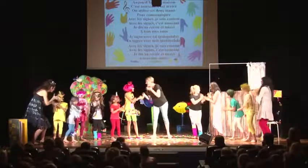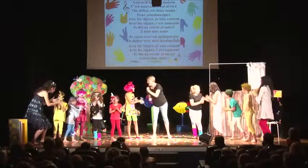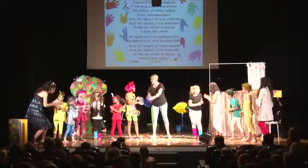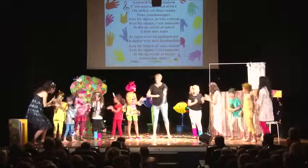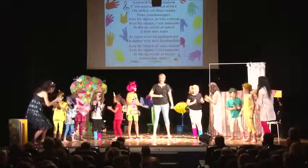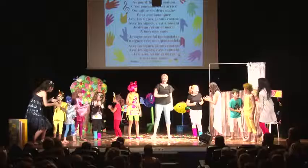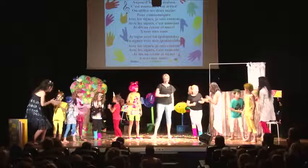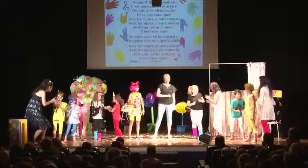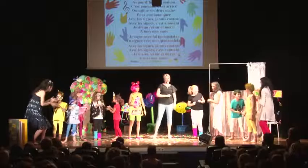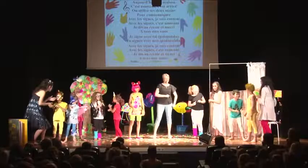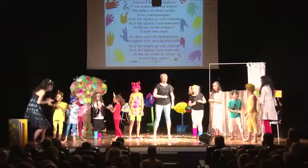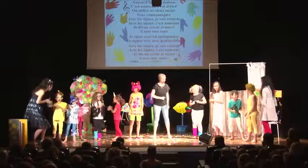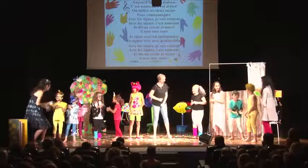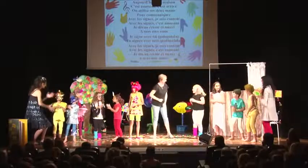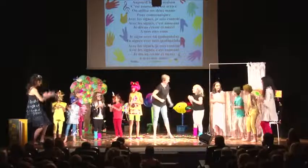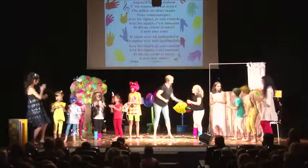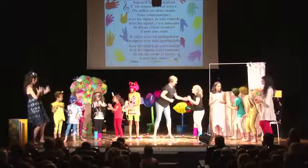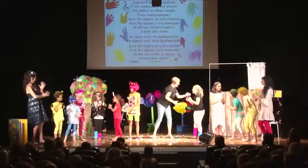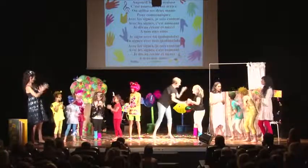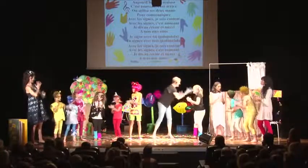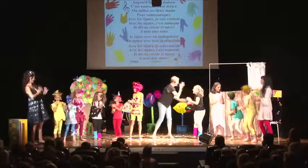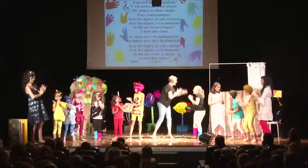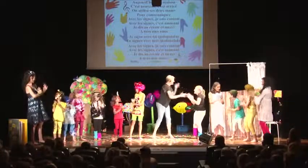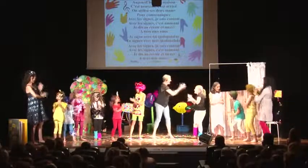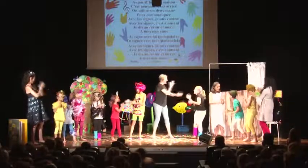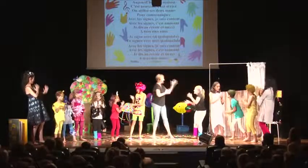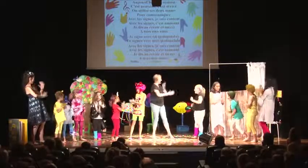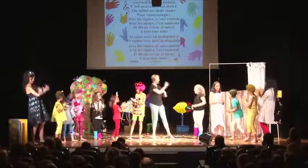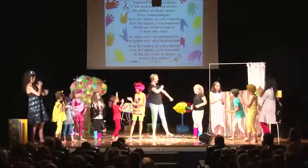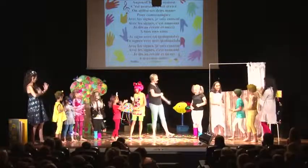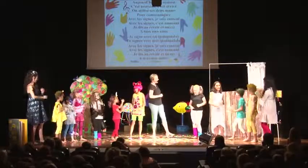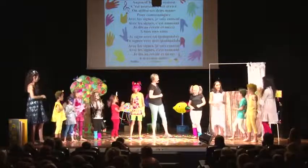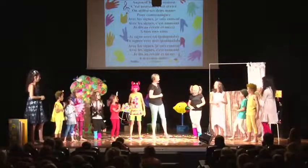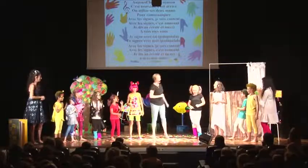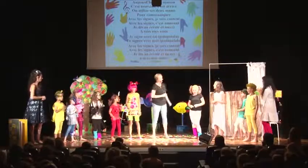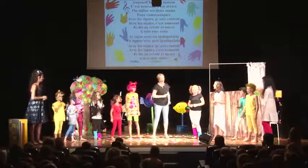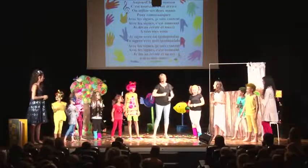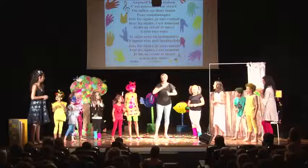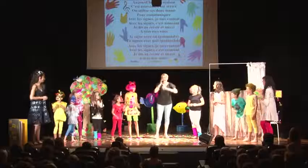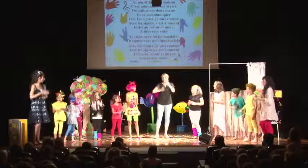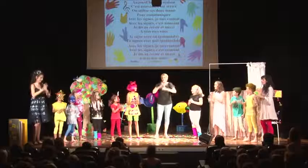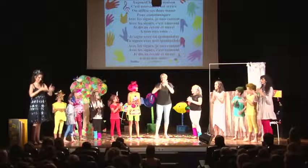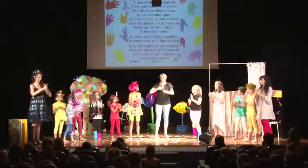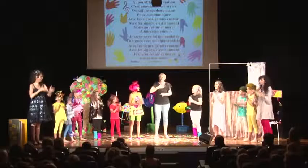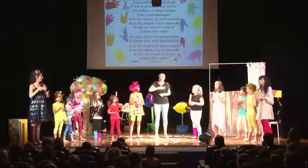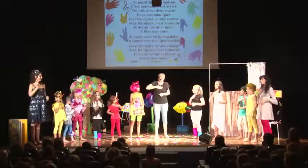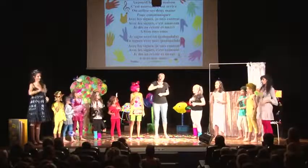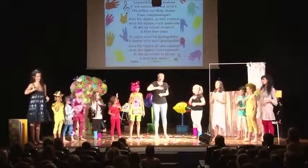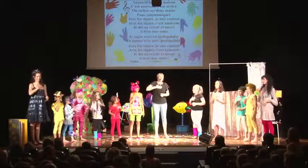toi, pala pala pa. Tu signes avec moi, pala pala pa. Avec les signes, je suis